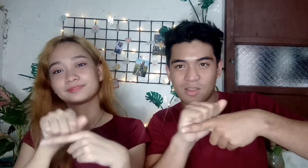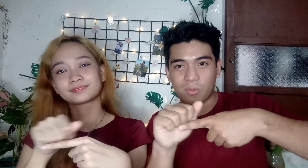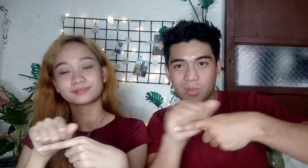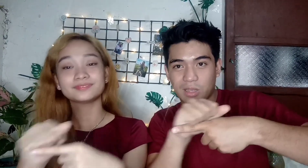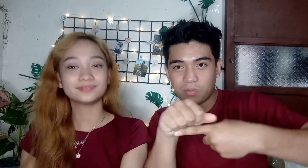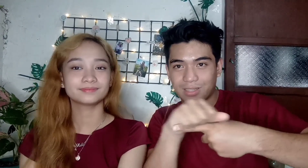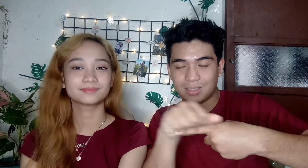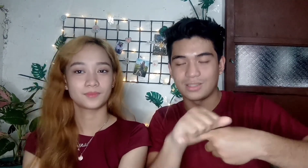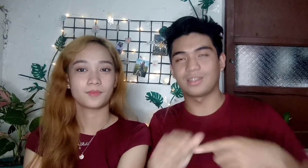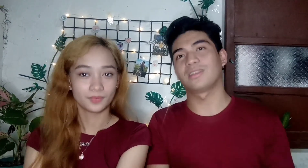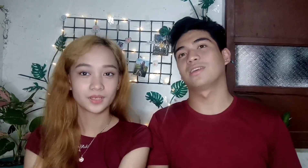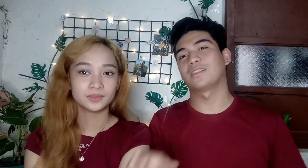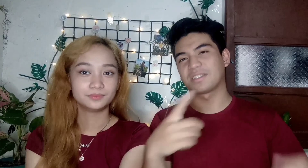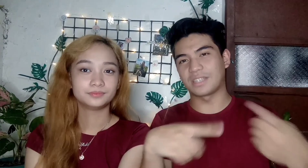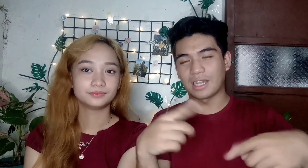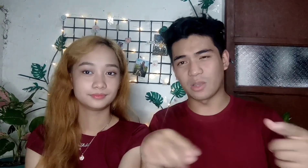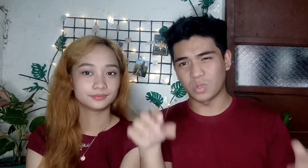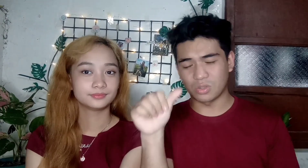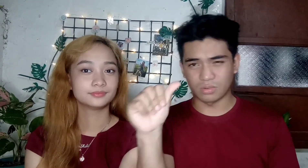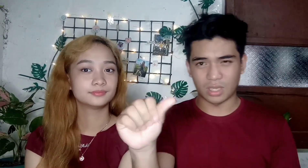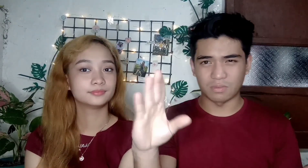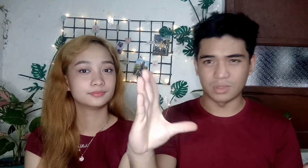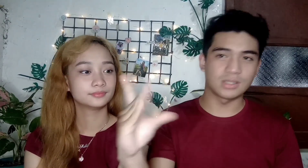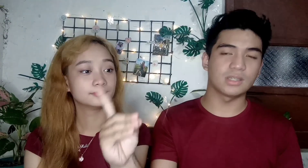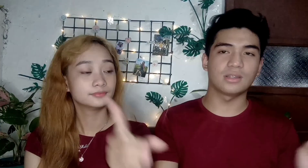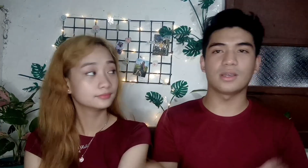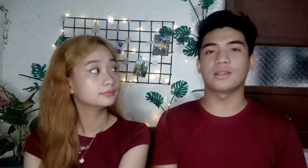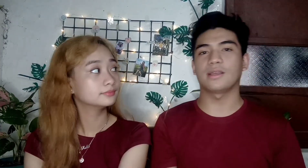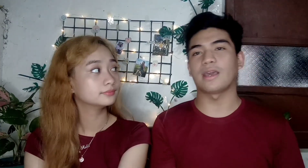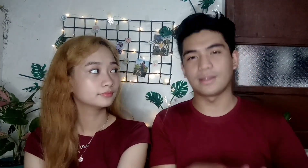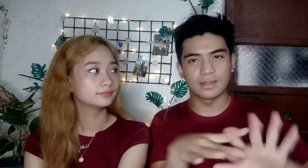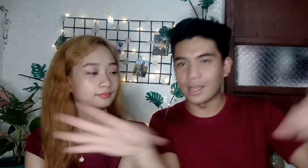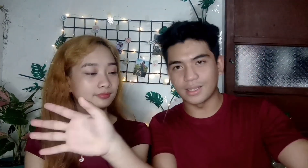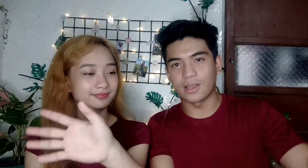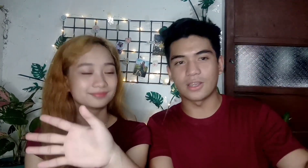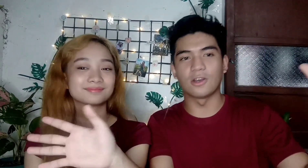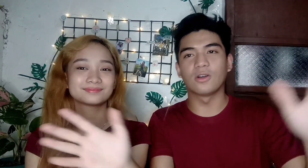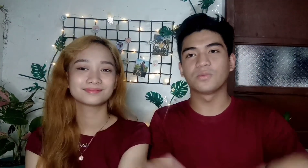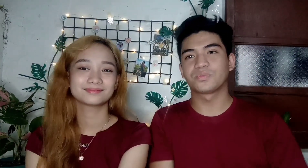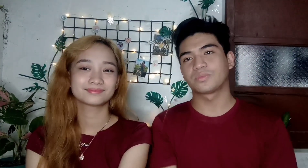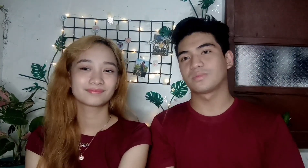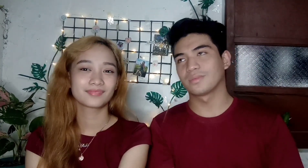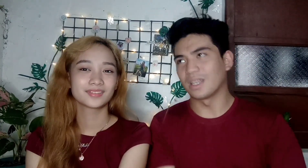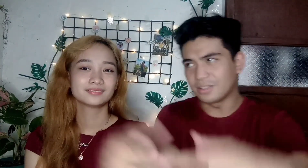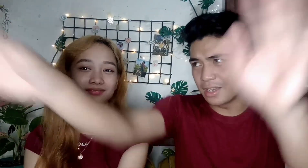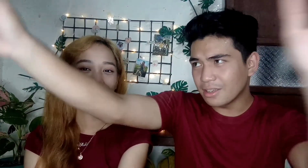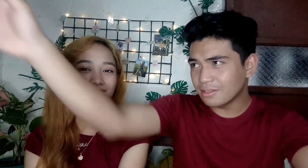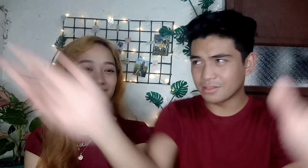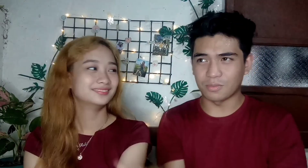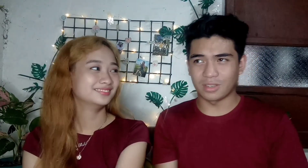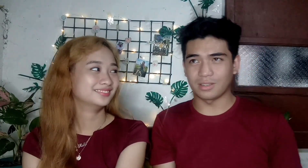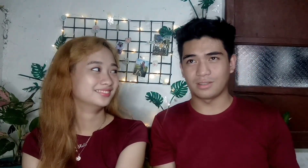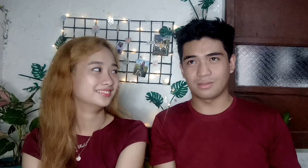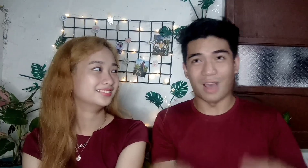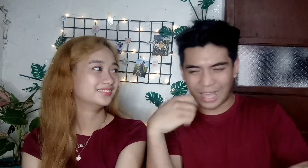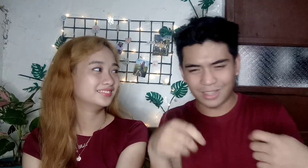naglalaba pagka-practice. Yan. Same language yung ABC. Yan. Kahit nasan kayo. Nandiyan kayo. Sa may makakain